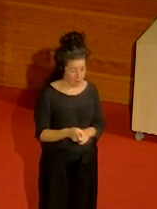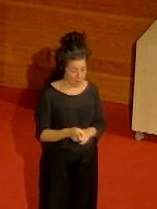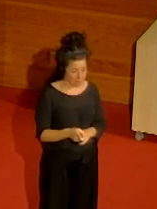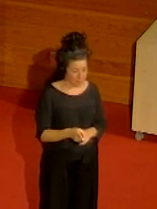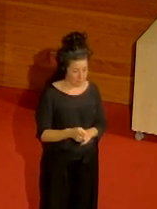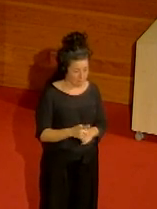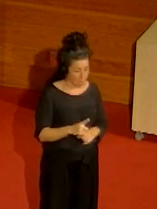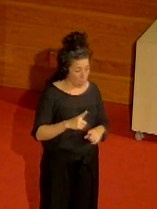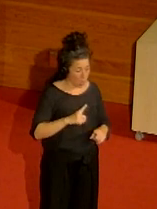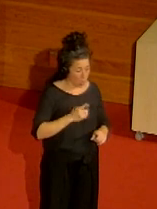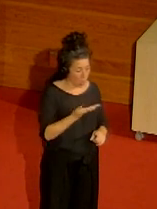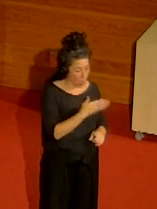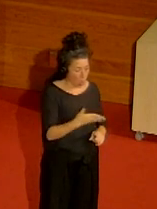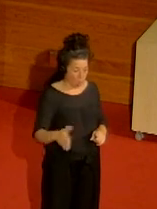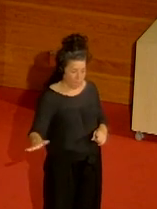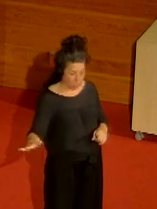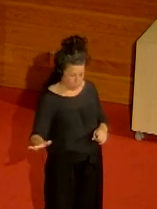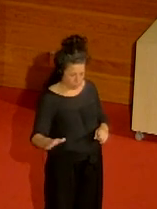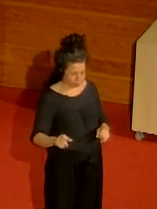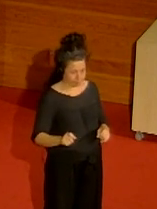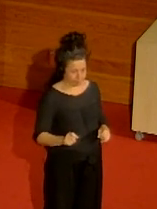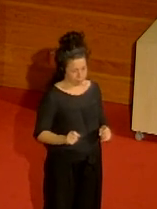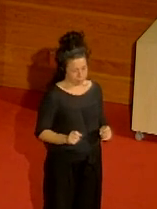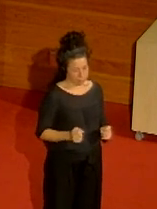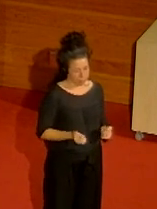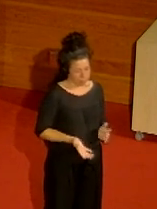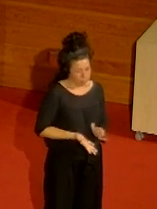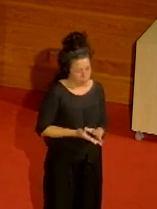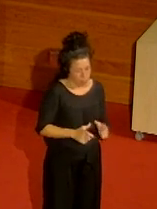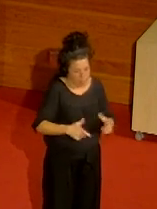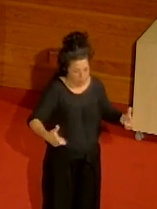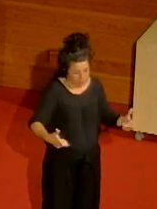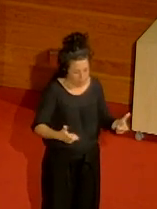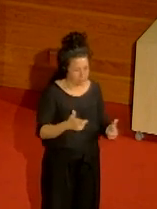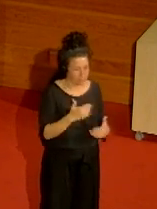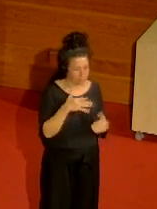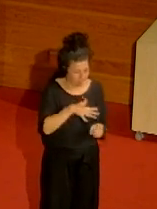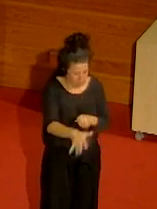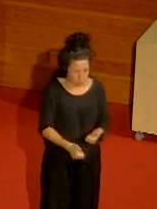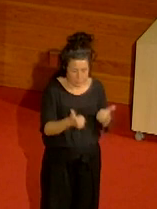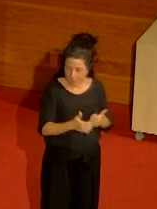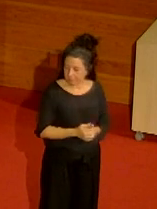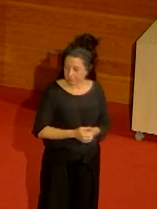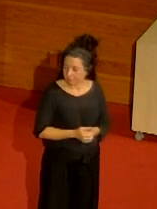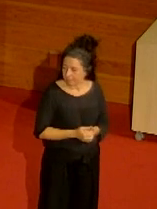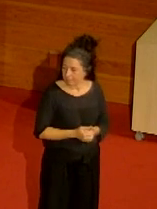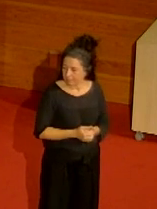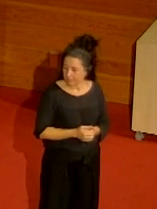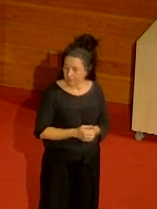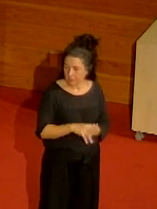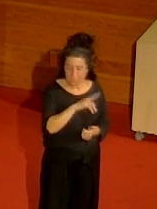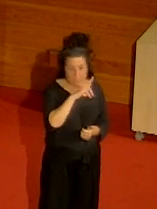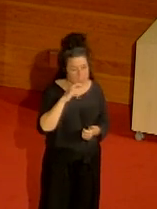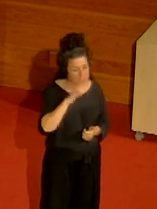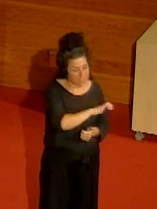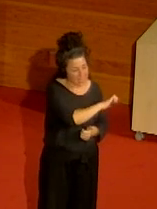acervo por eso los primeros judíos que se instalan en Israel son judíos procedentes de Europa lo que se llama judío